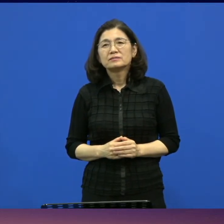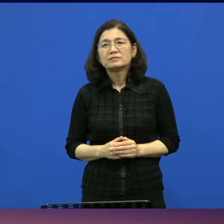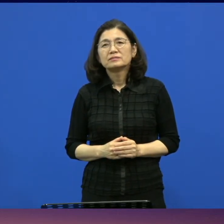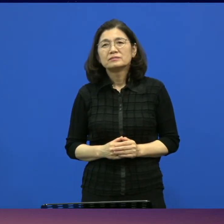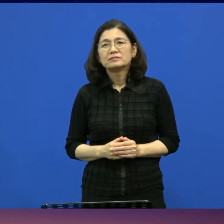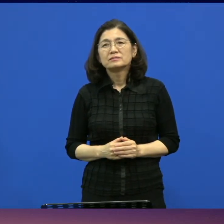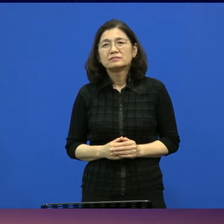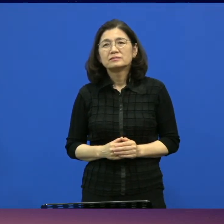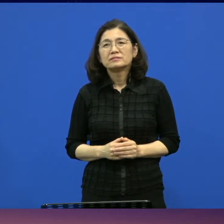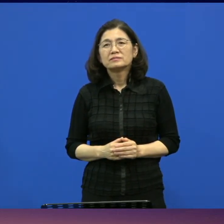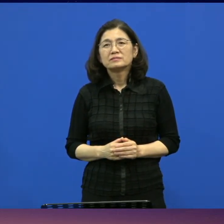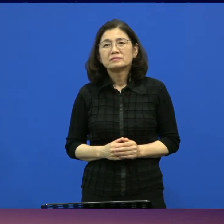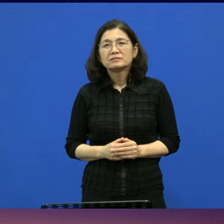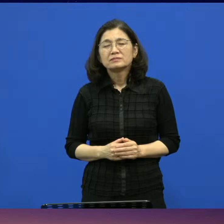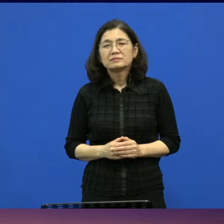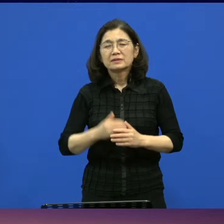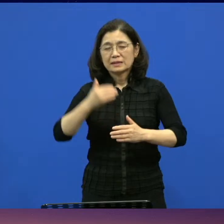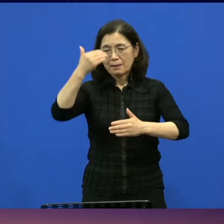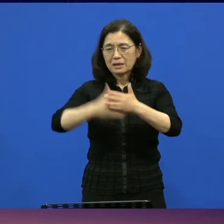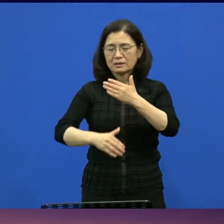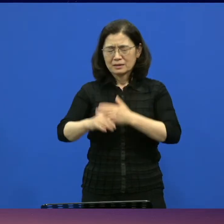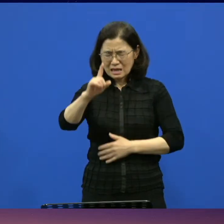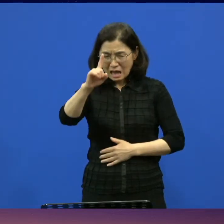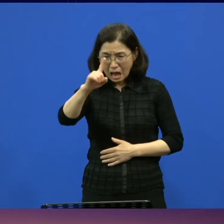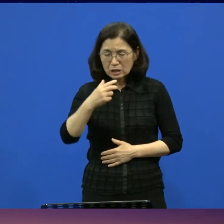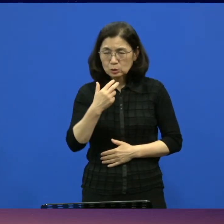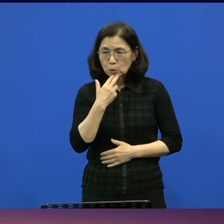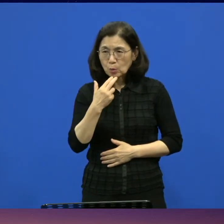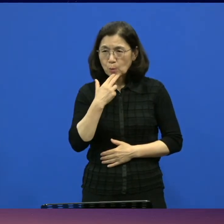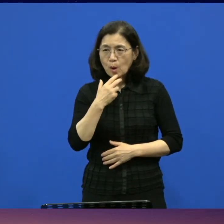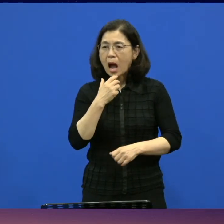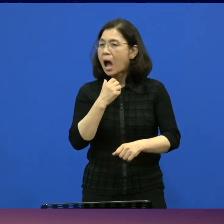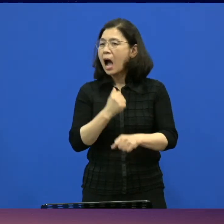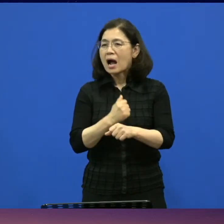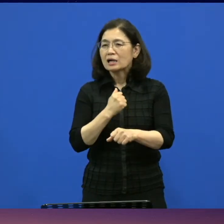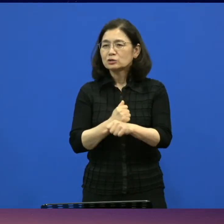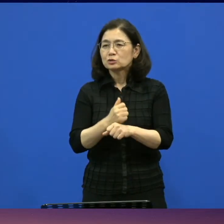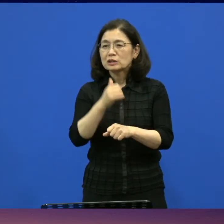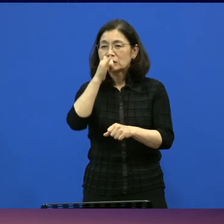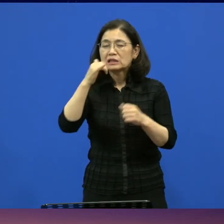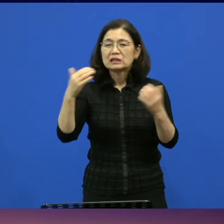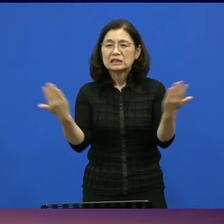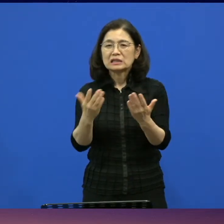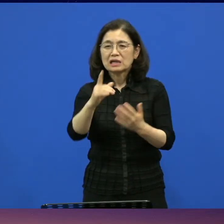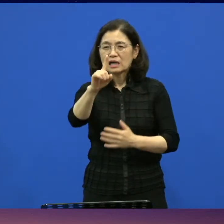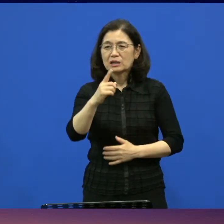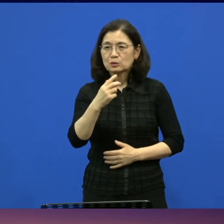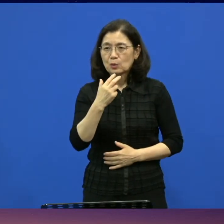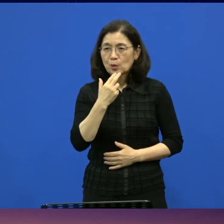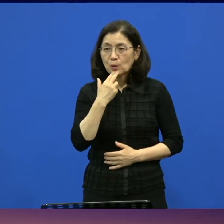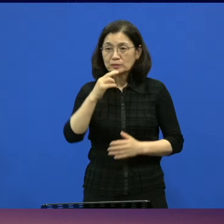아무것도 우리가 할 수 있는 게 없어지는 거죠. 그때 대로가 열렸어요. 시온의 대로가.